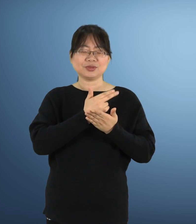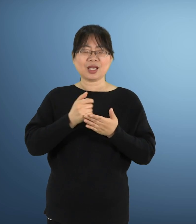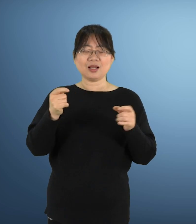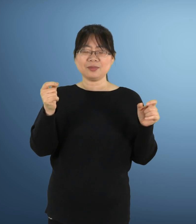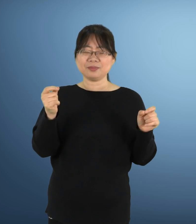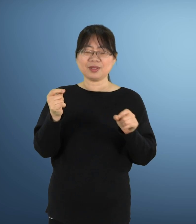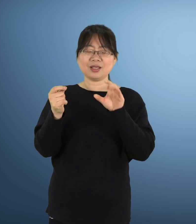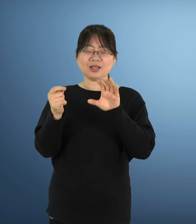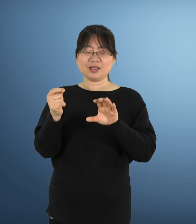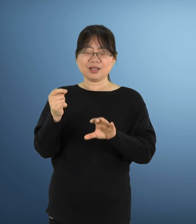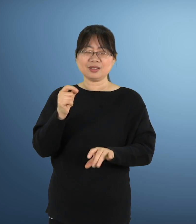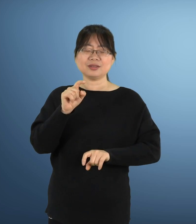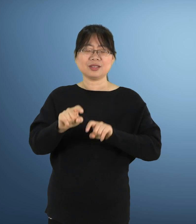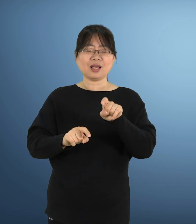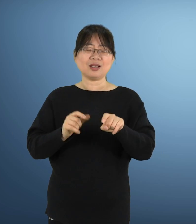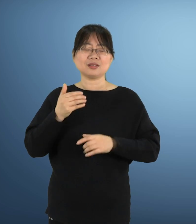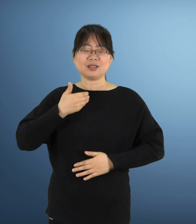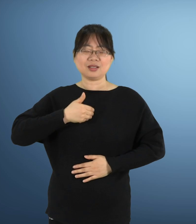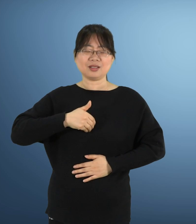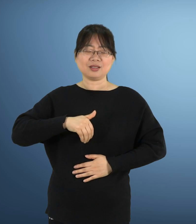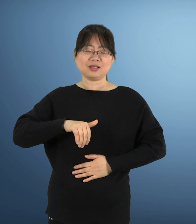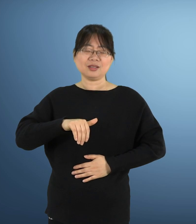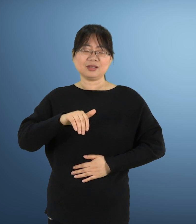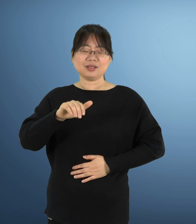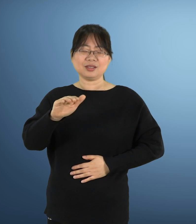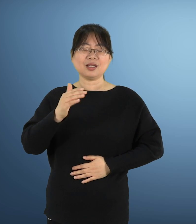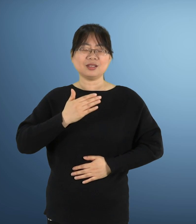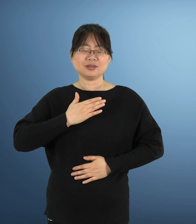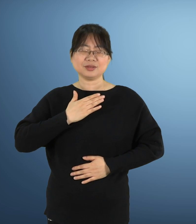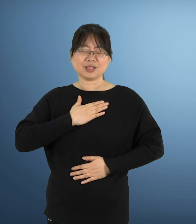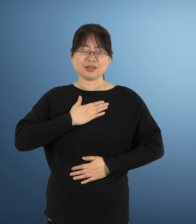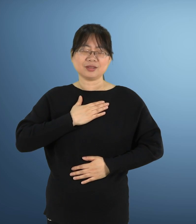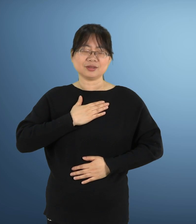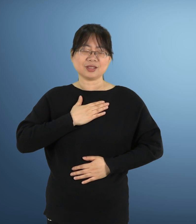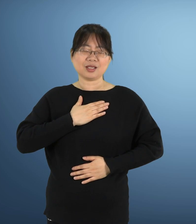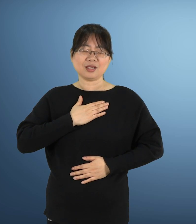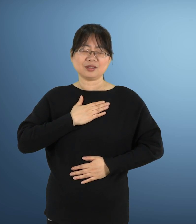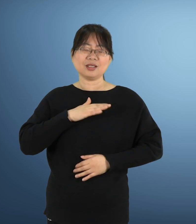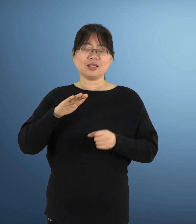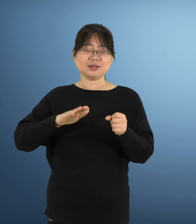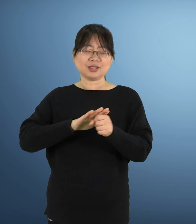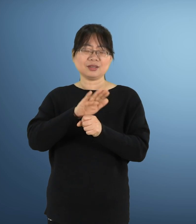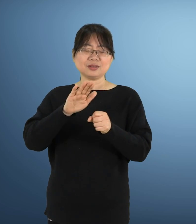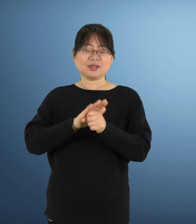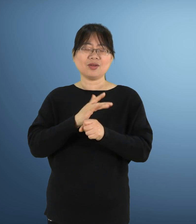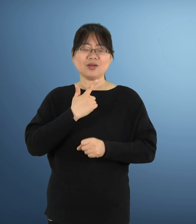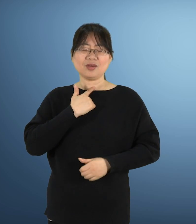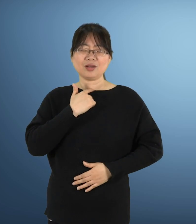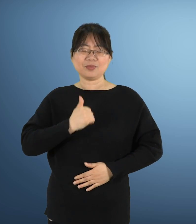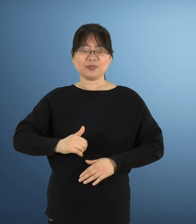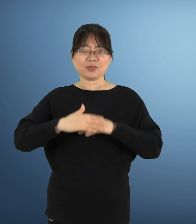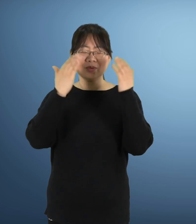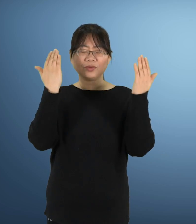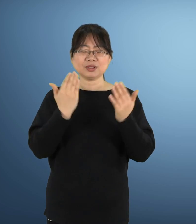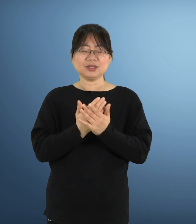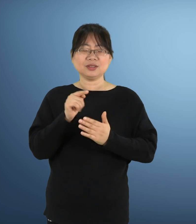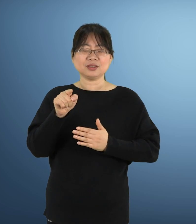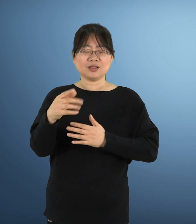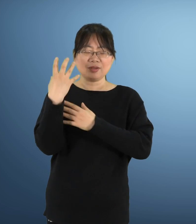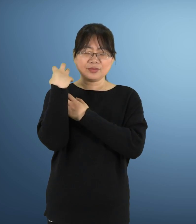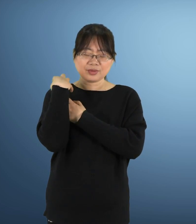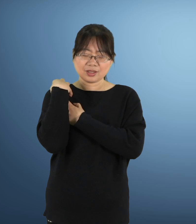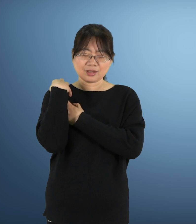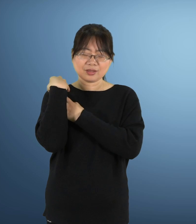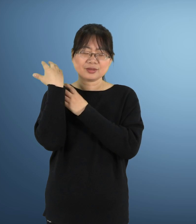주 앞에 나가 내가 사랑했던